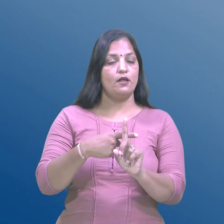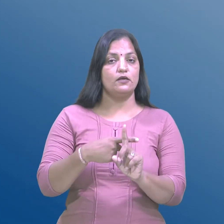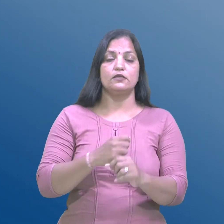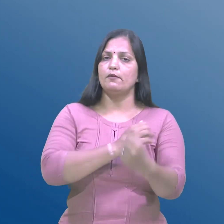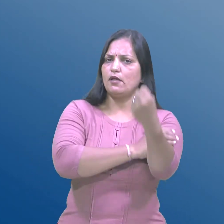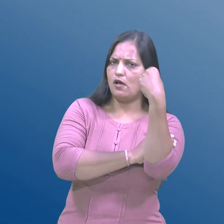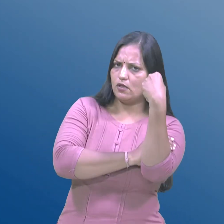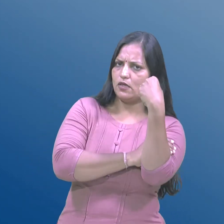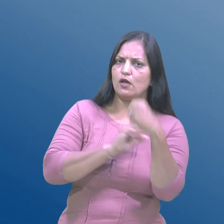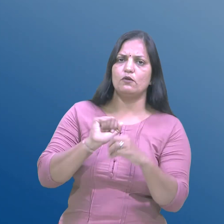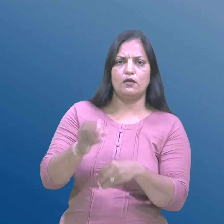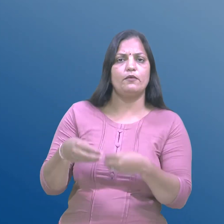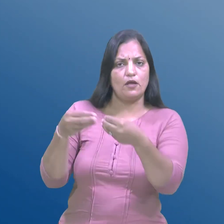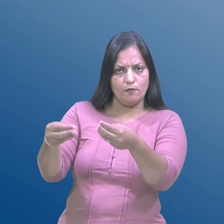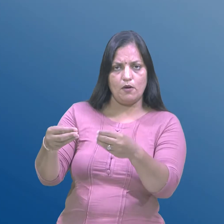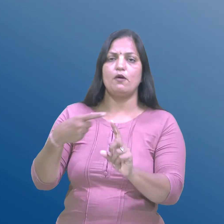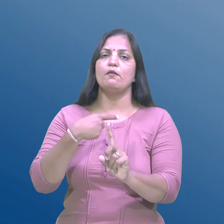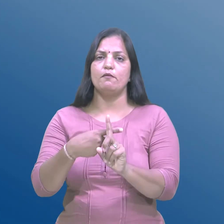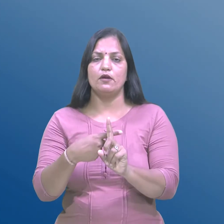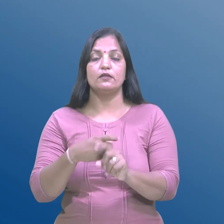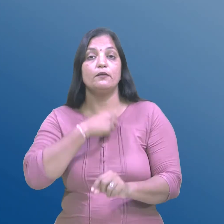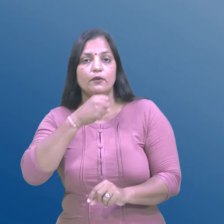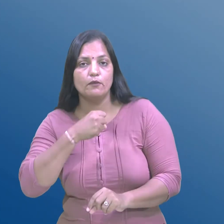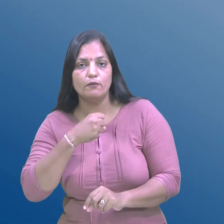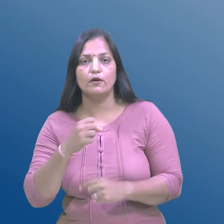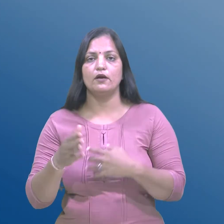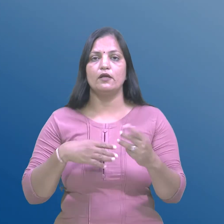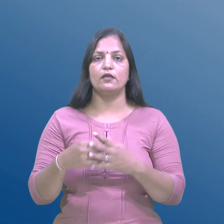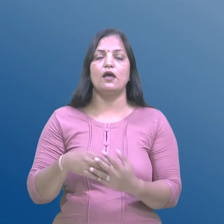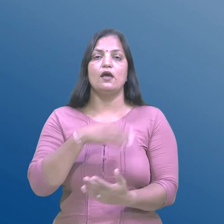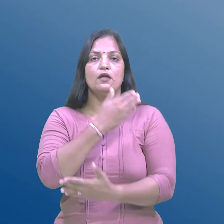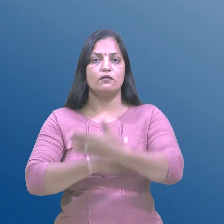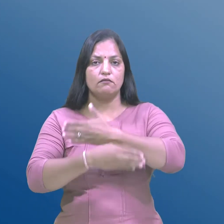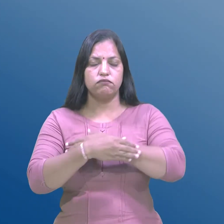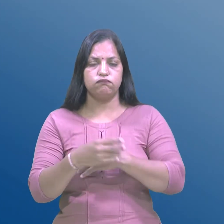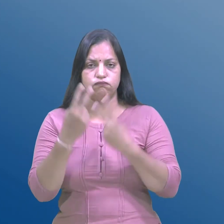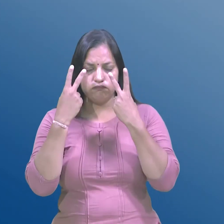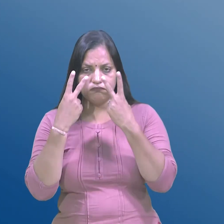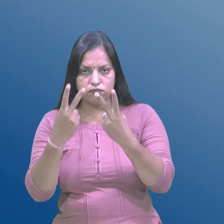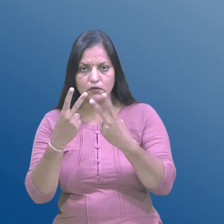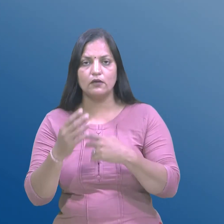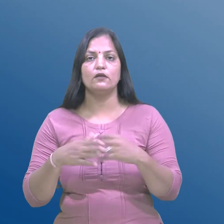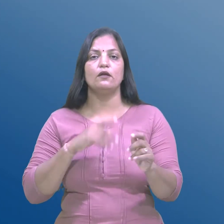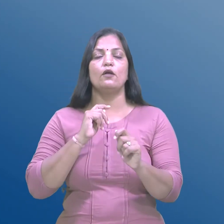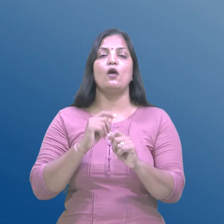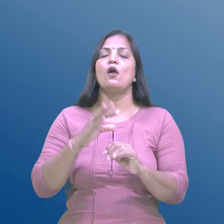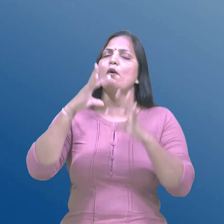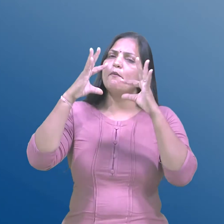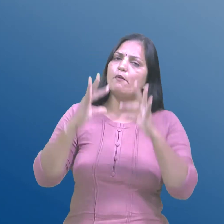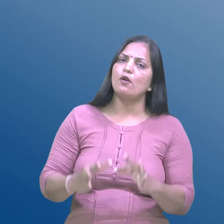રહે અને તેમની ઉંમર અને વિકલાંગતાને ધ્યાને રાખીને તેમને યોગ્ય સહયોગ મળી